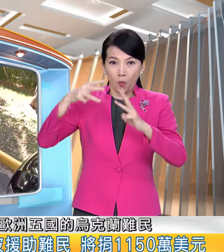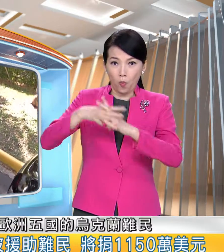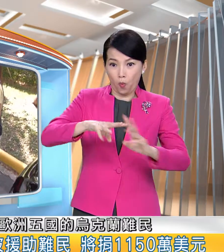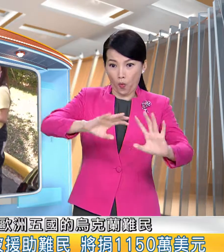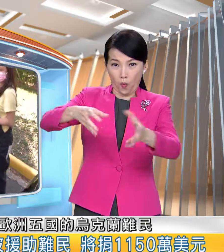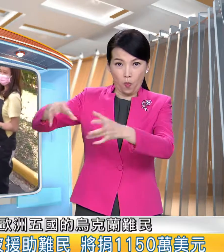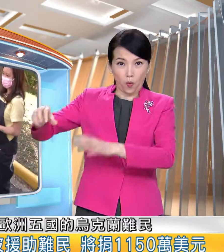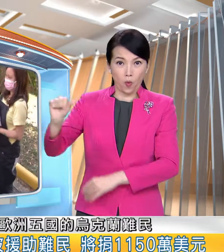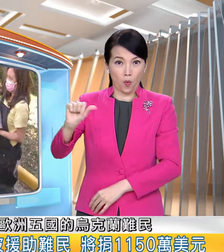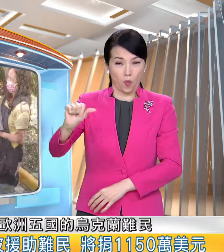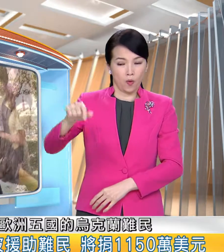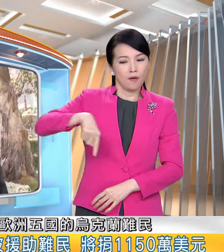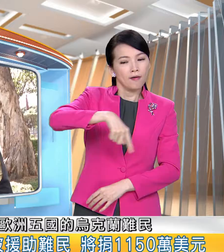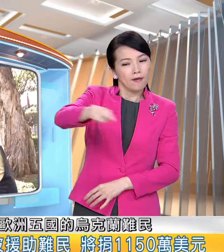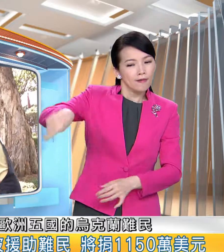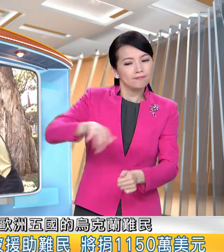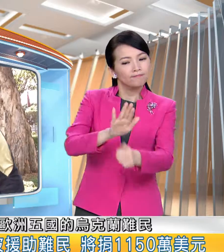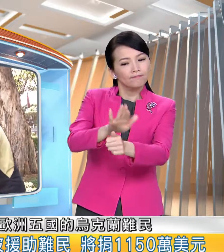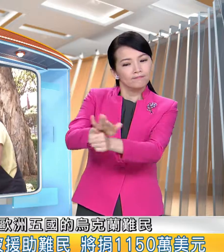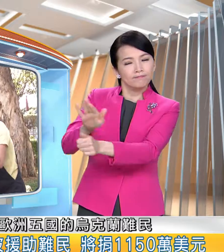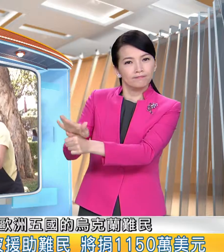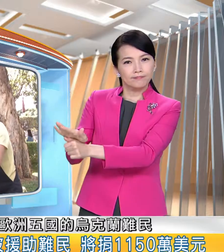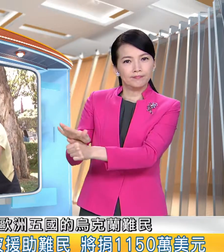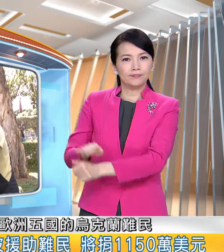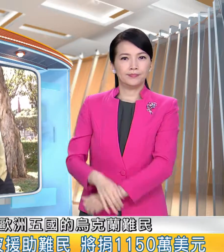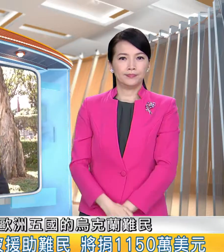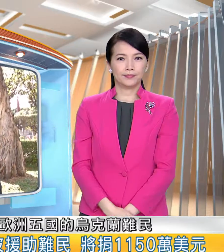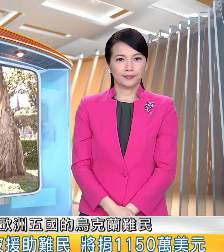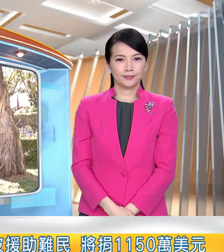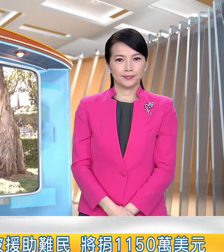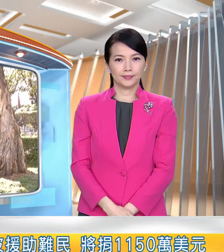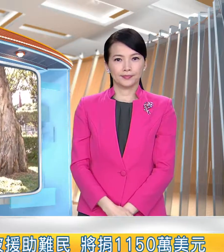洲5国的乌克兰难民。